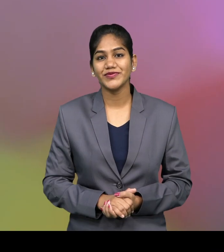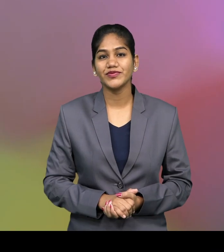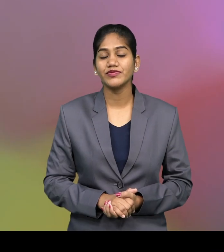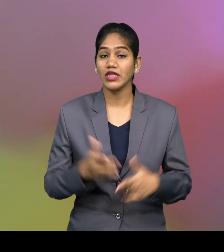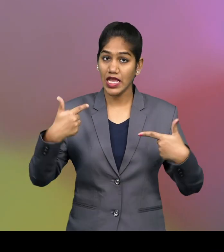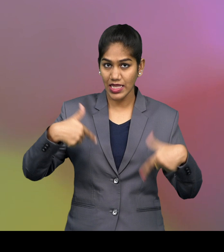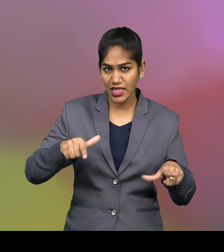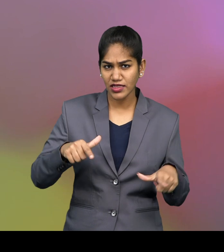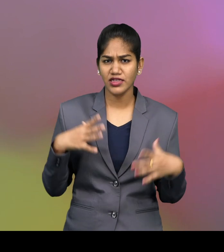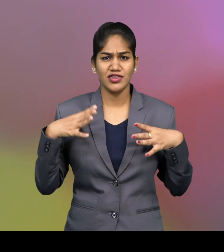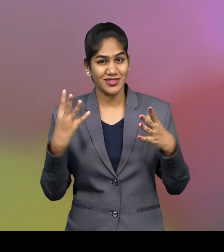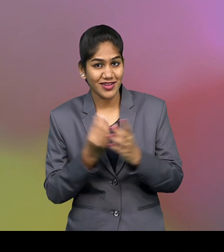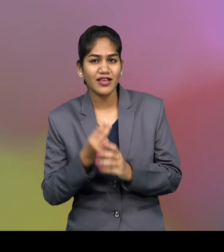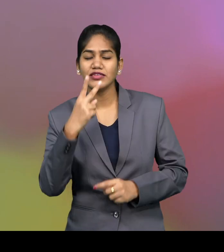విపత్తు నిర్వహణను చూద్దాం.